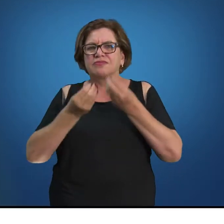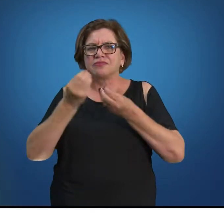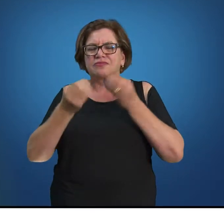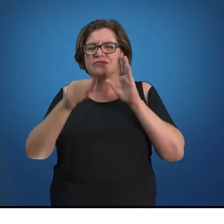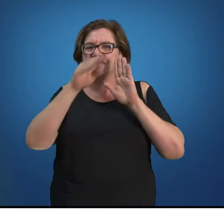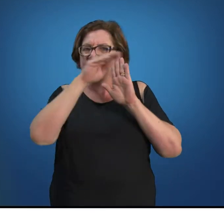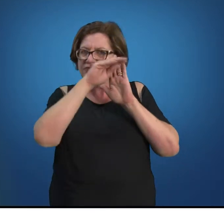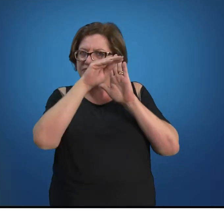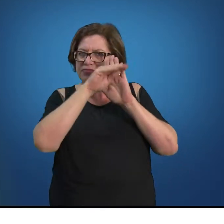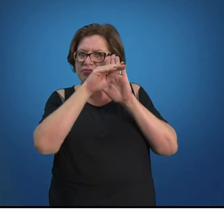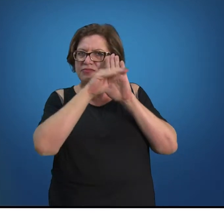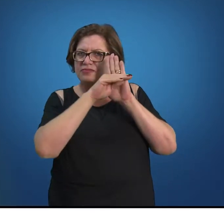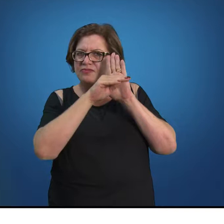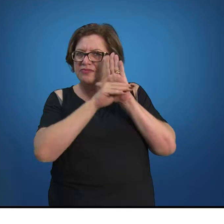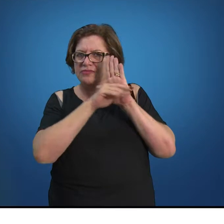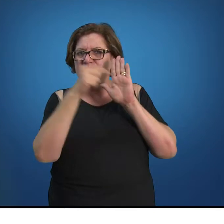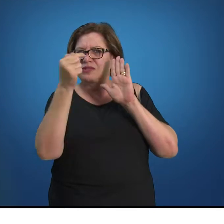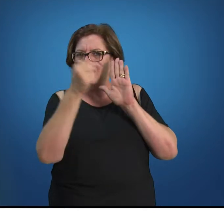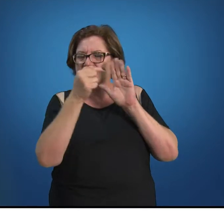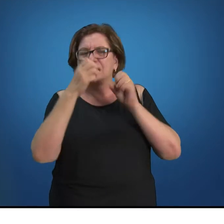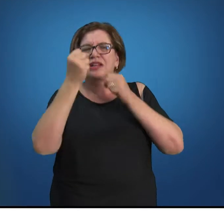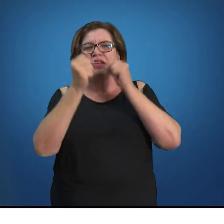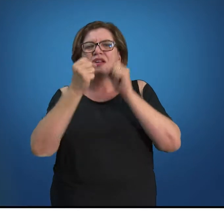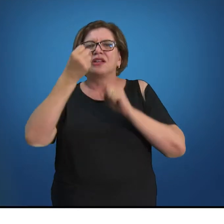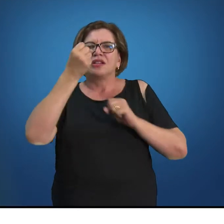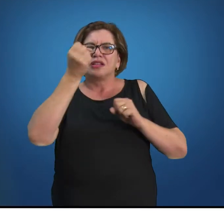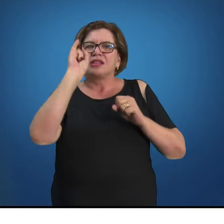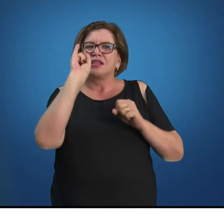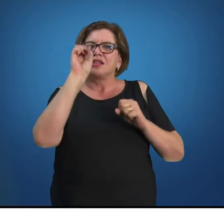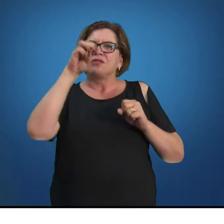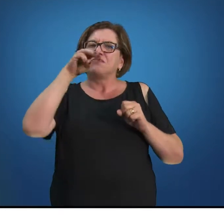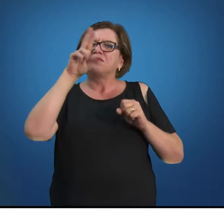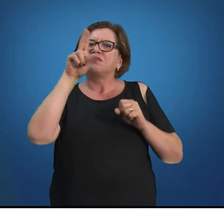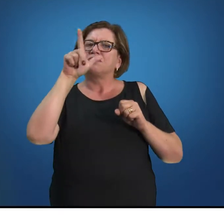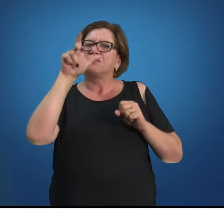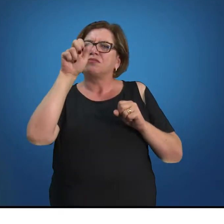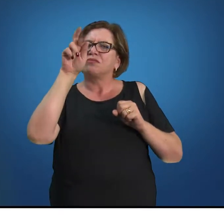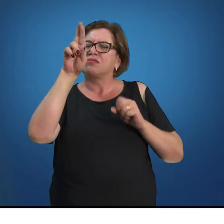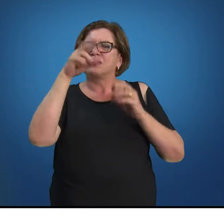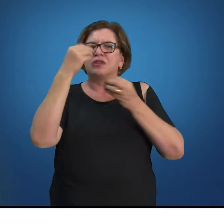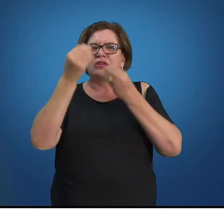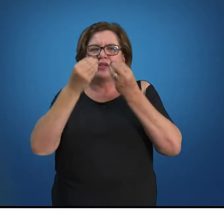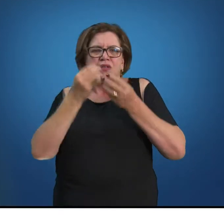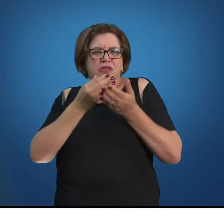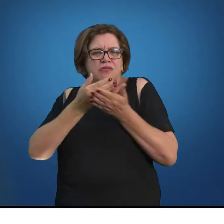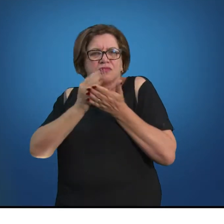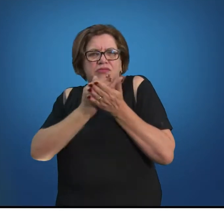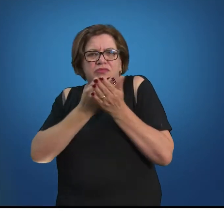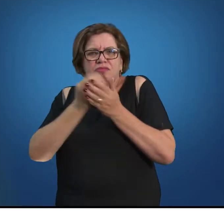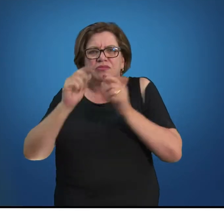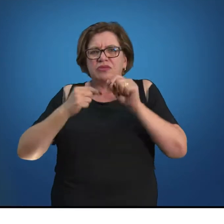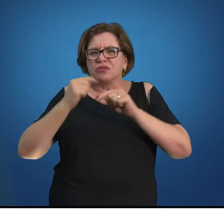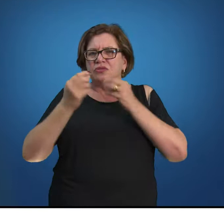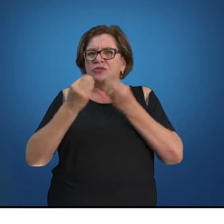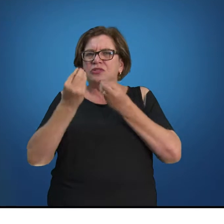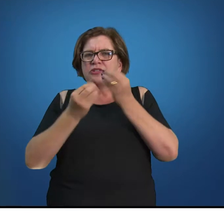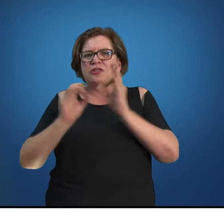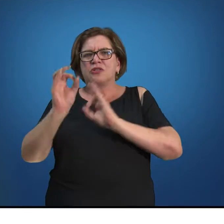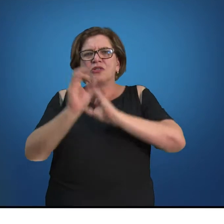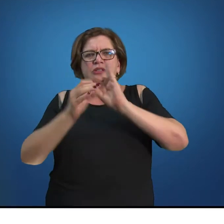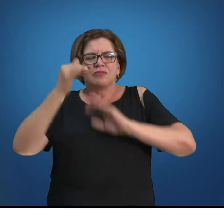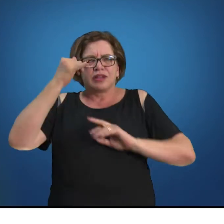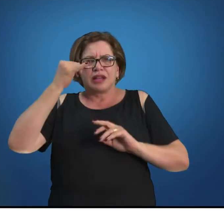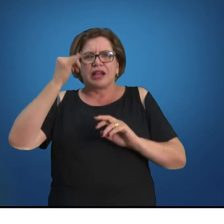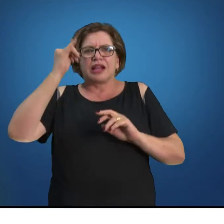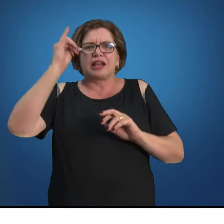o planejamento, ele tenta simular os desdobramentos de um processo, com o melhor objetivo de precaver-se, ou com o fito